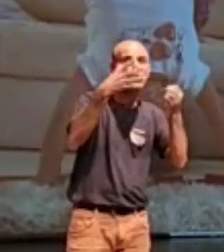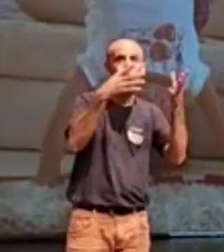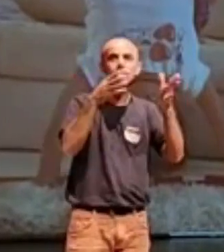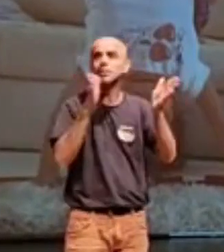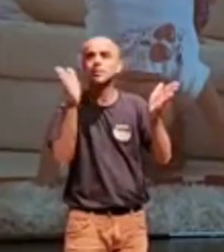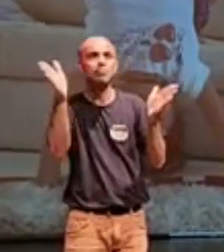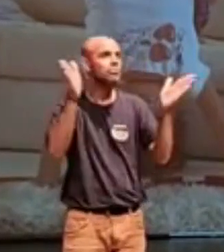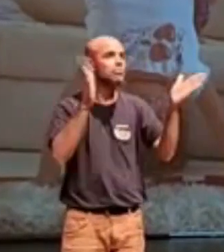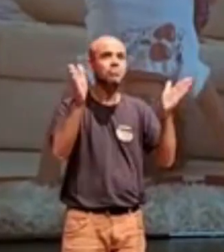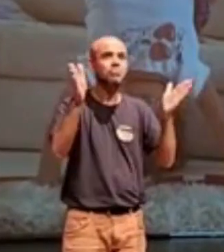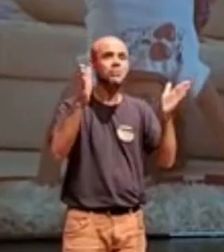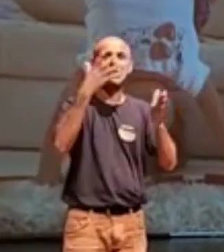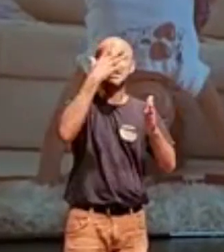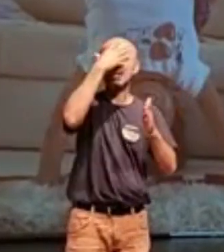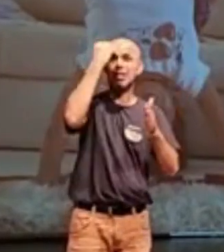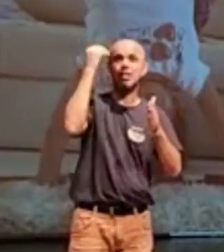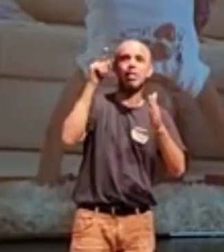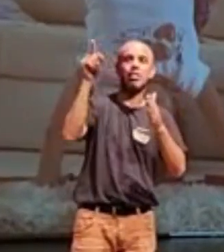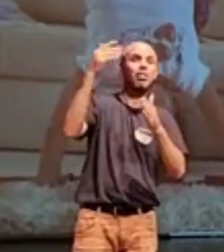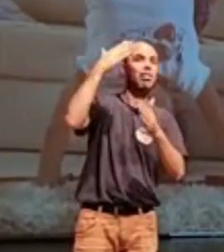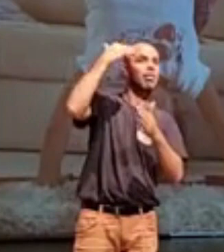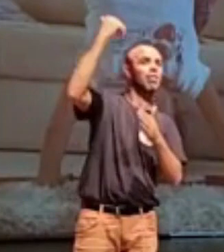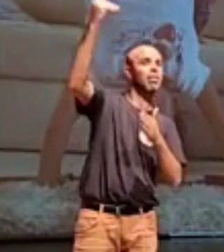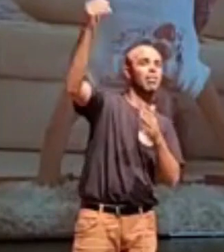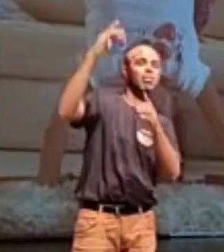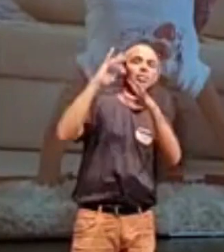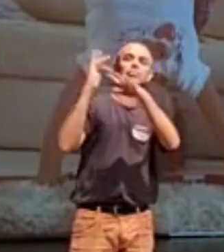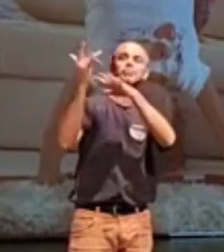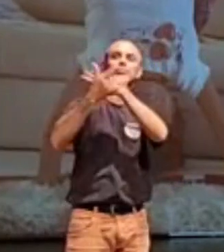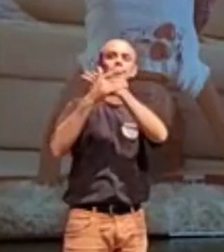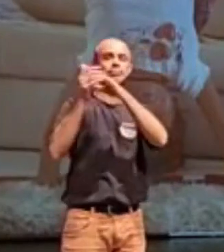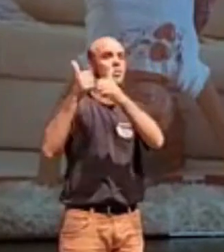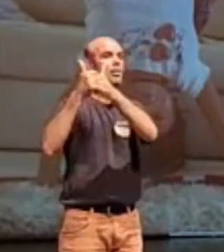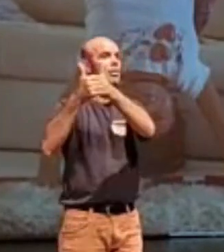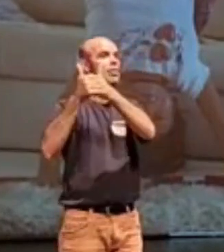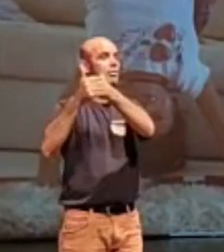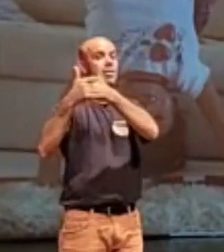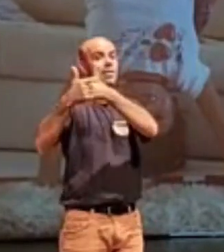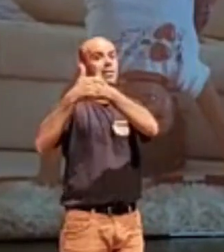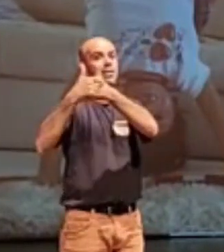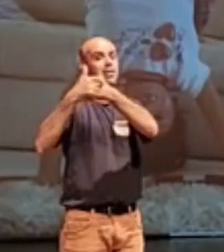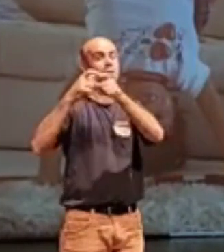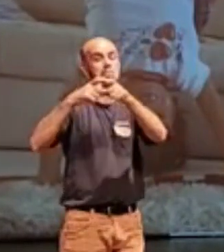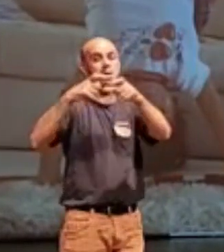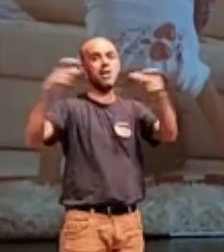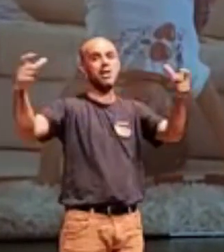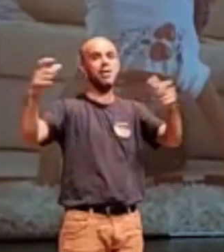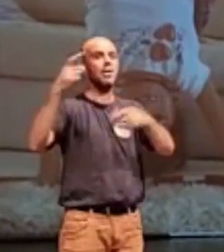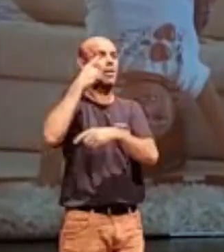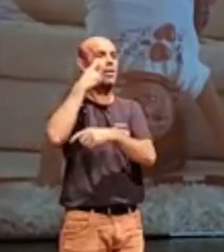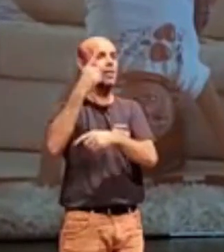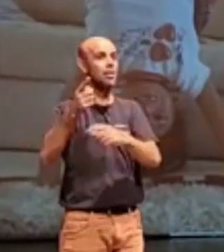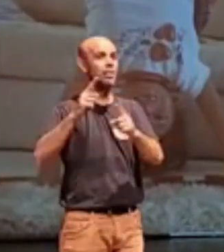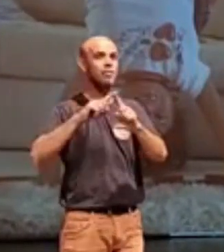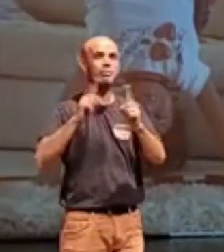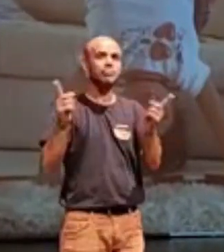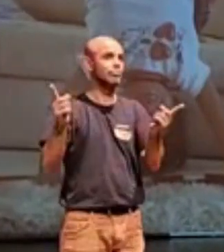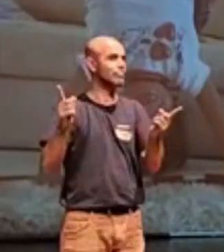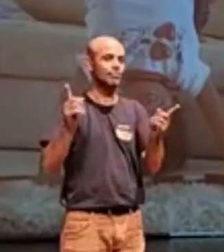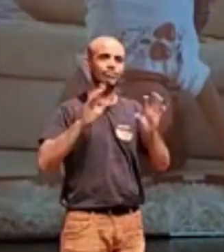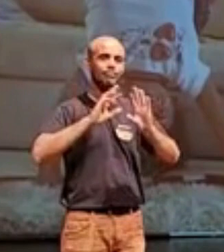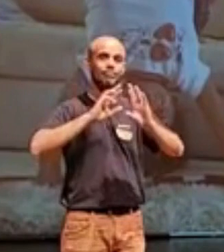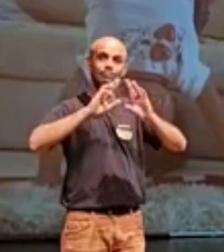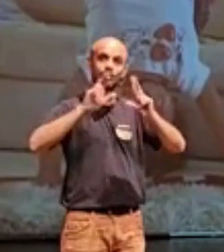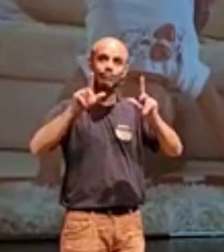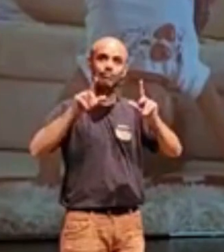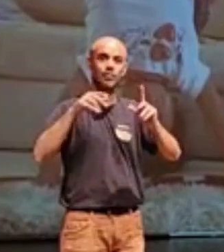lado, esqueçam um pouco essa parte da rede social. Ter seguidores é interessante, mas até um certo ponto. Eu queria já falar que eu